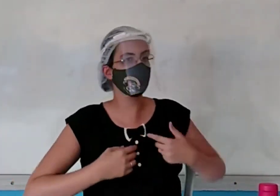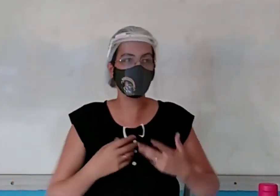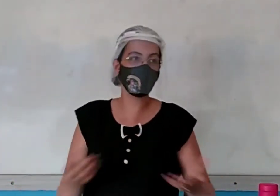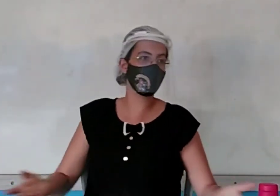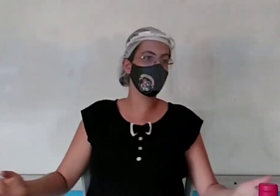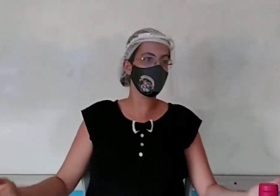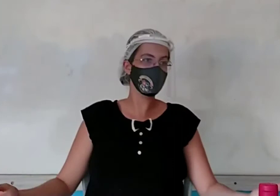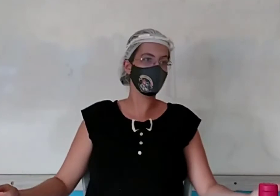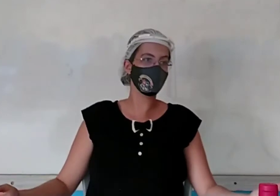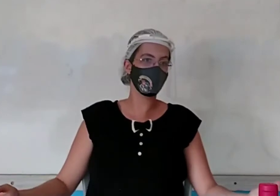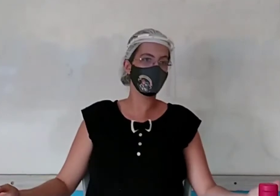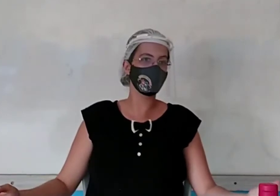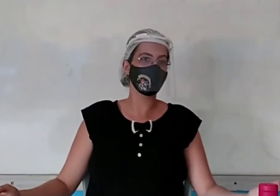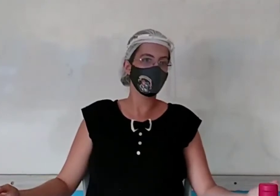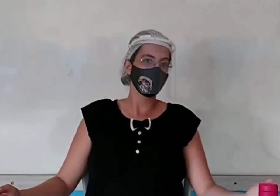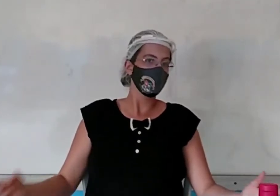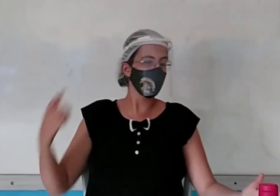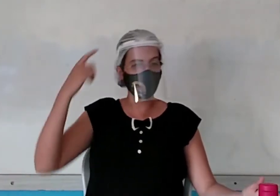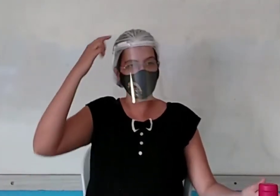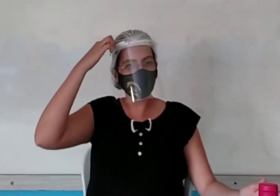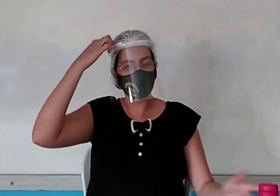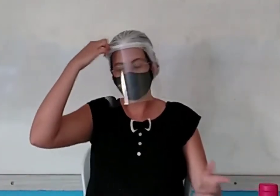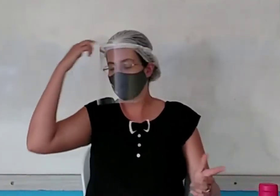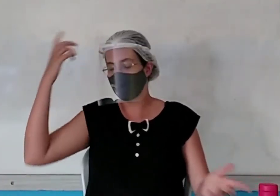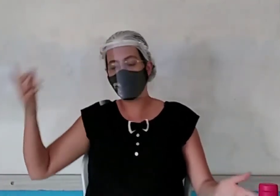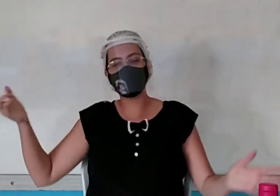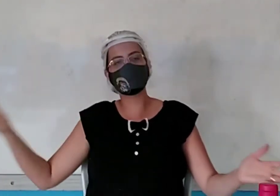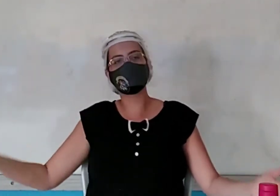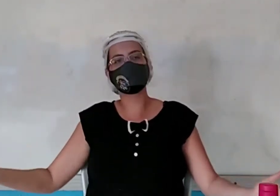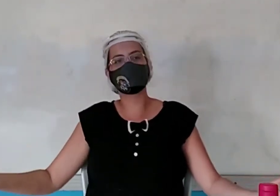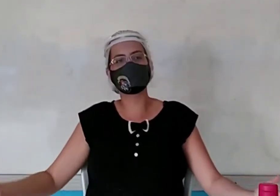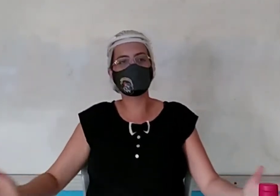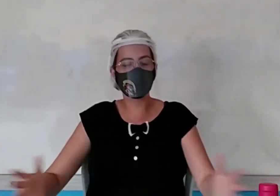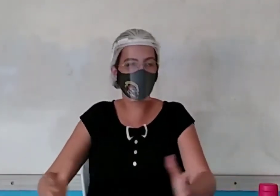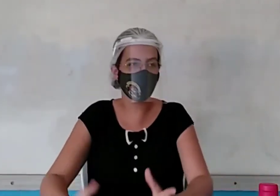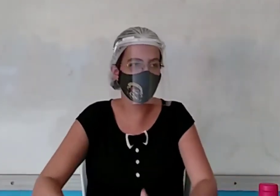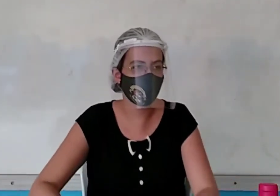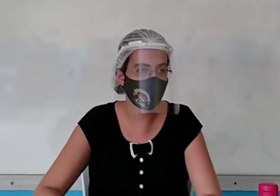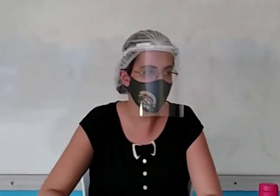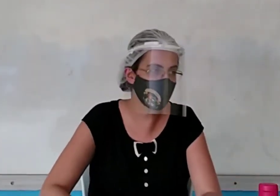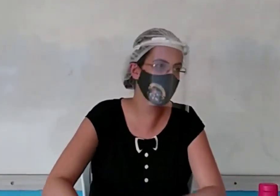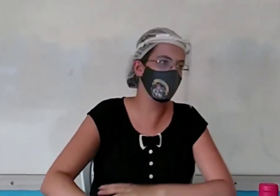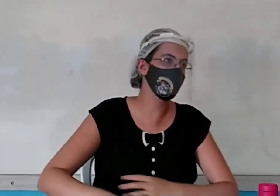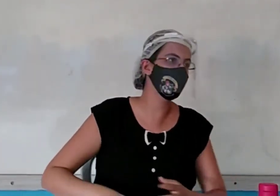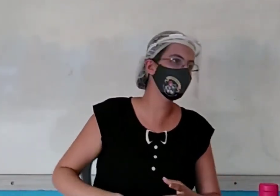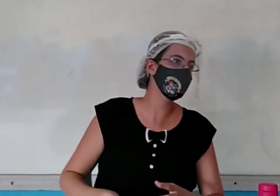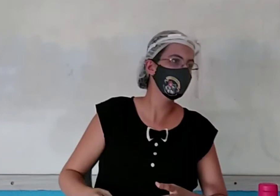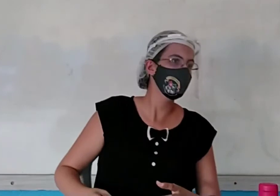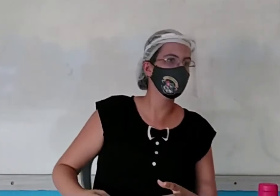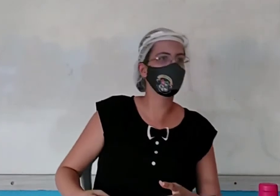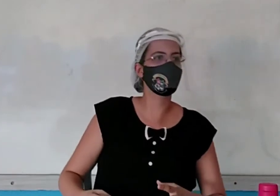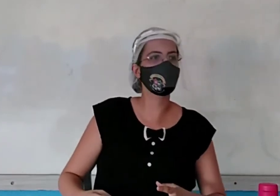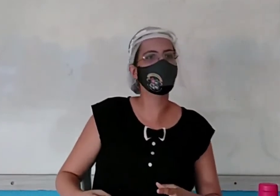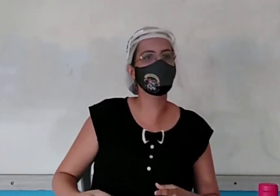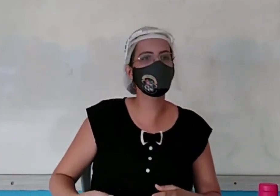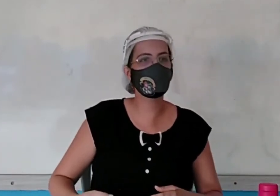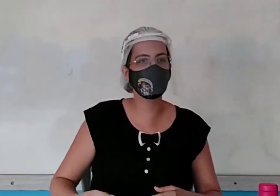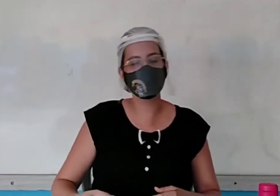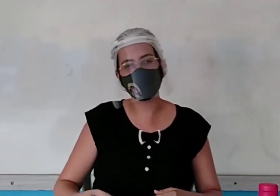aqui. Qual a reação que eu tenho? Eu pensei assim, já era. Deus vai me levar, até a hora. Chegou lá no céu, morreu de quê? Não,